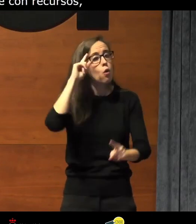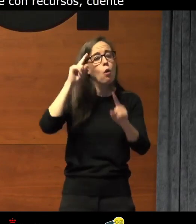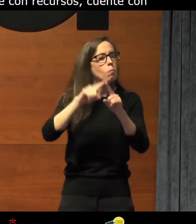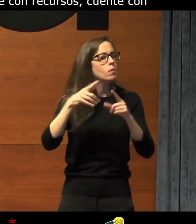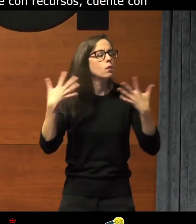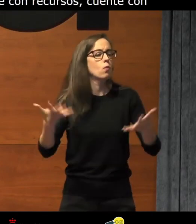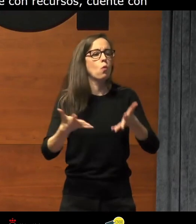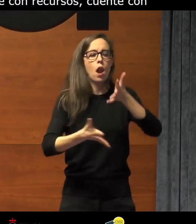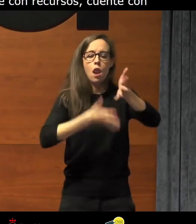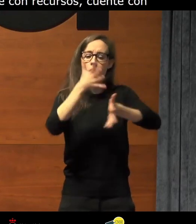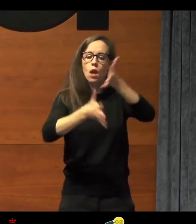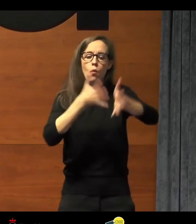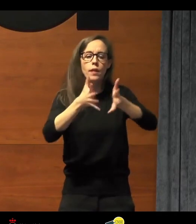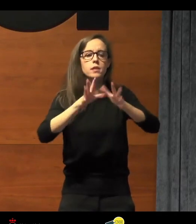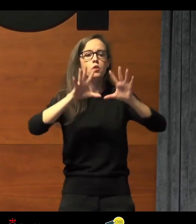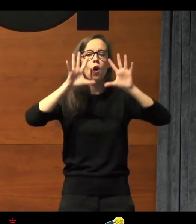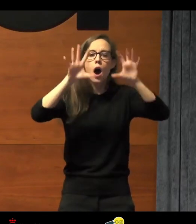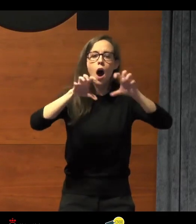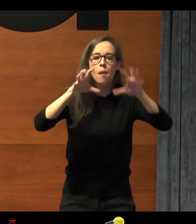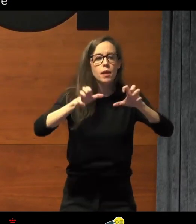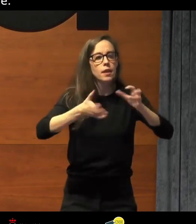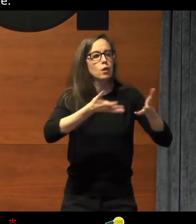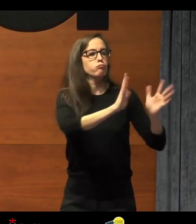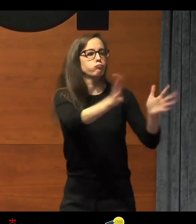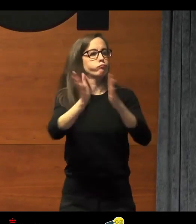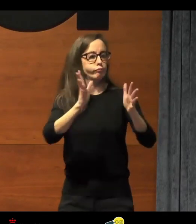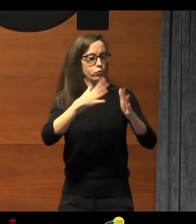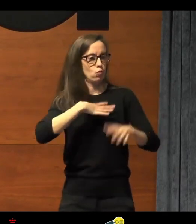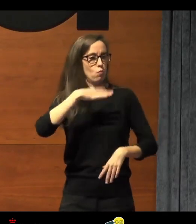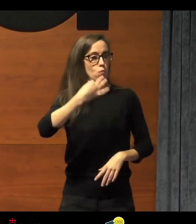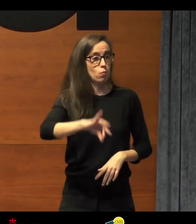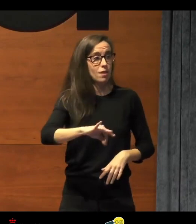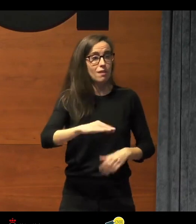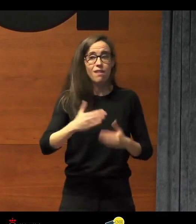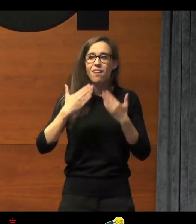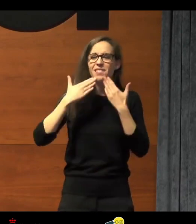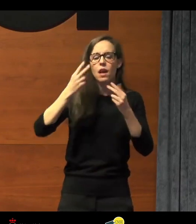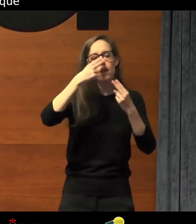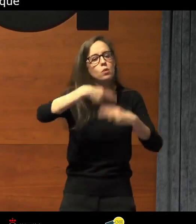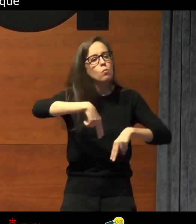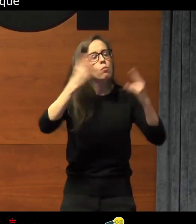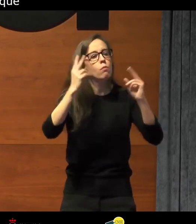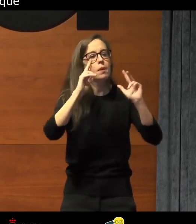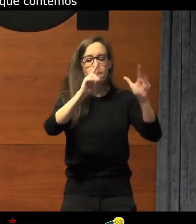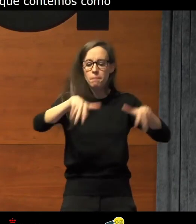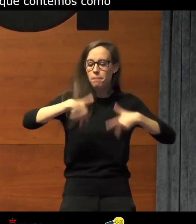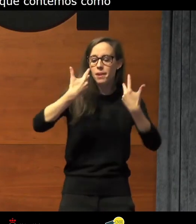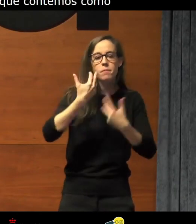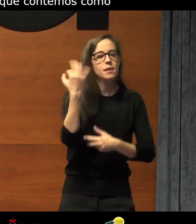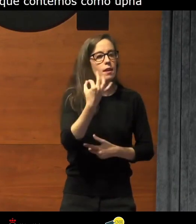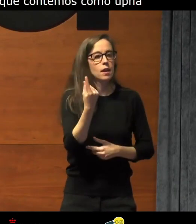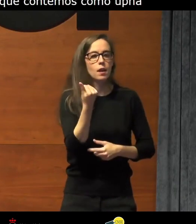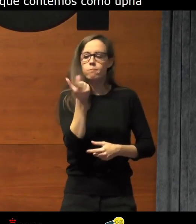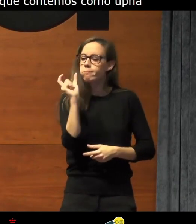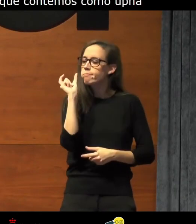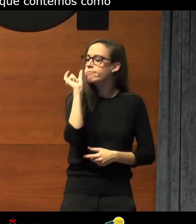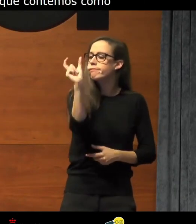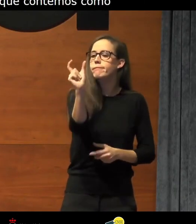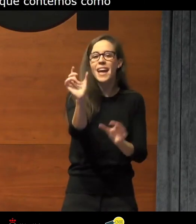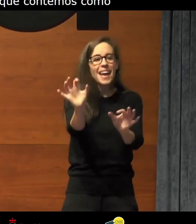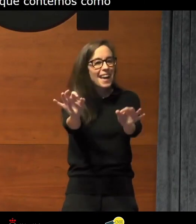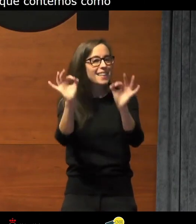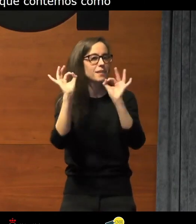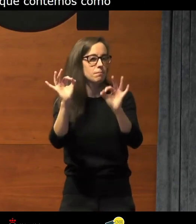aprendizaje. Lo público permite precisamente que contemos con una dotación presupuestaria específica para